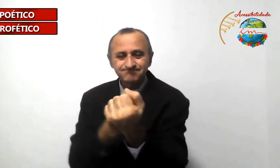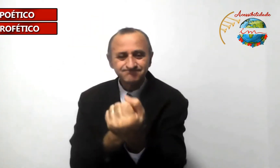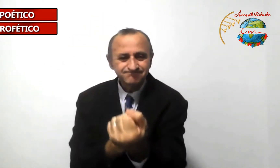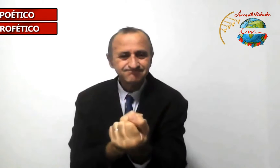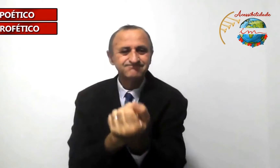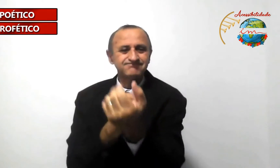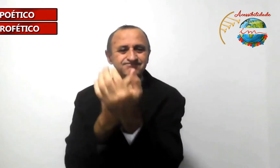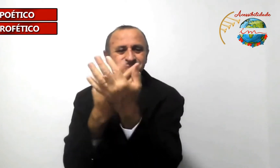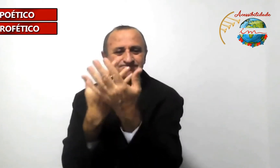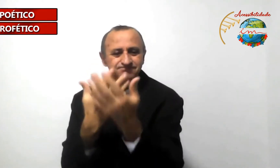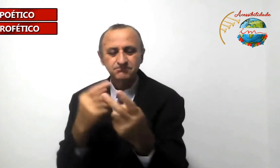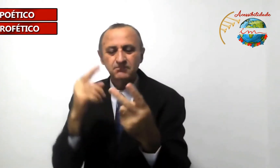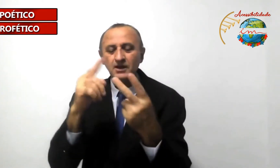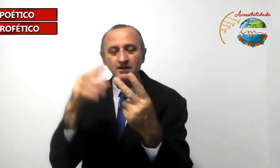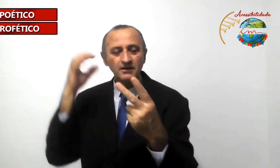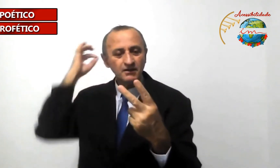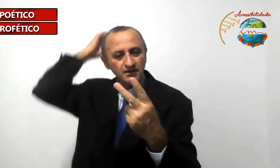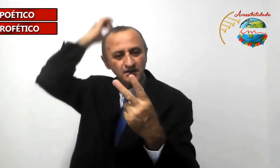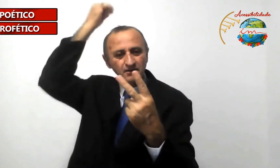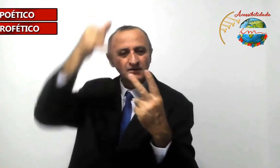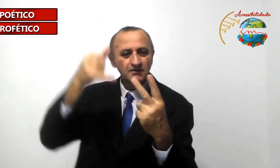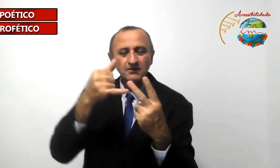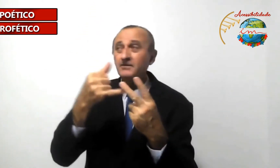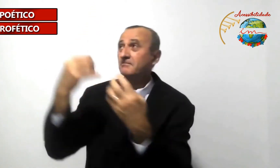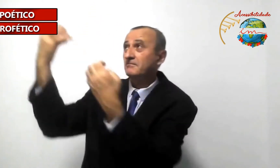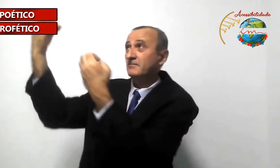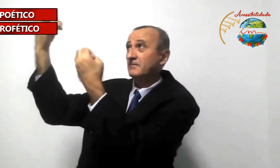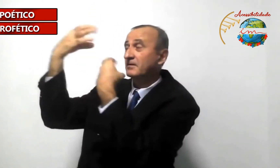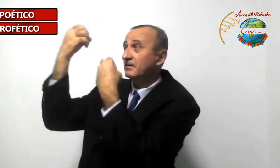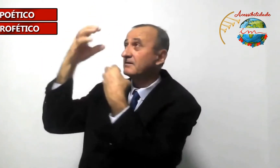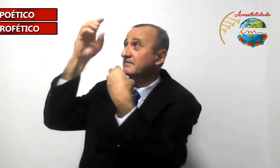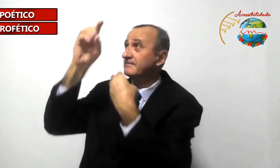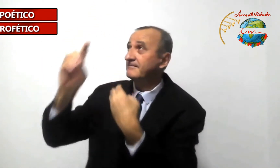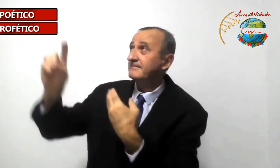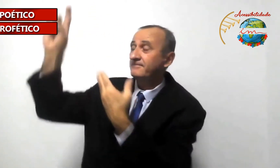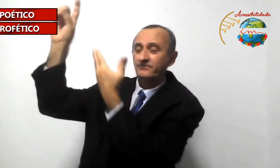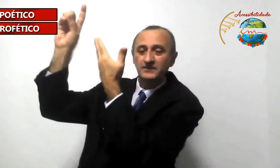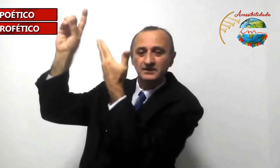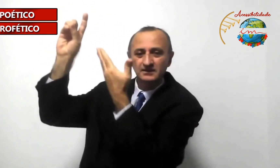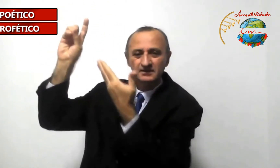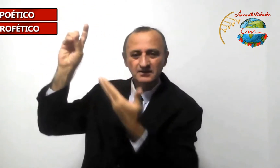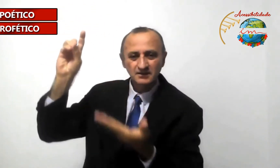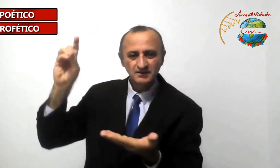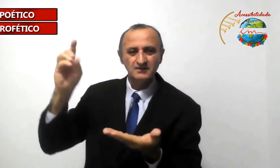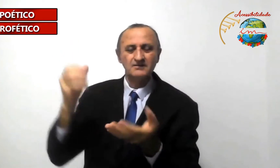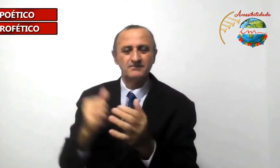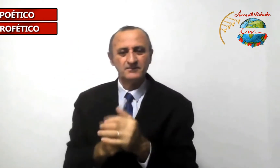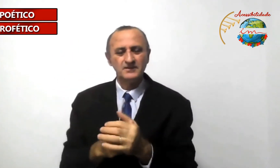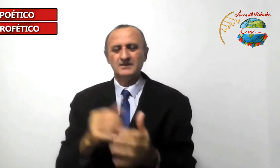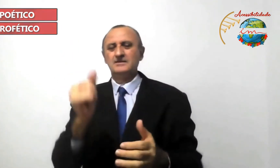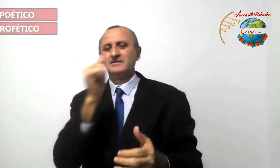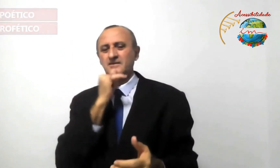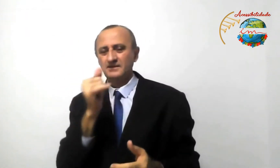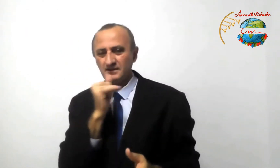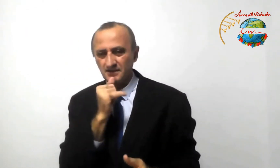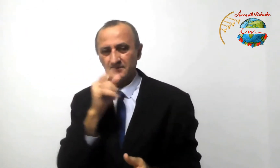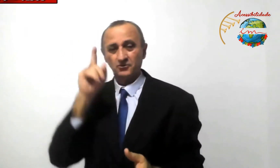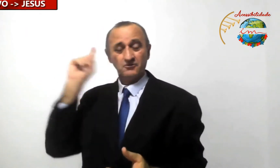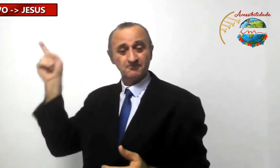metáforas, e que são mistérios que precisamos entender pelo Espírito Santo. E ele é profético, é um ensino que vem de Deus. Então, por